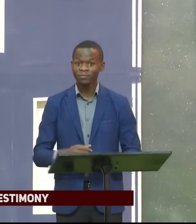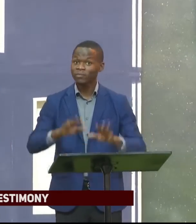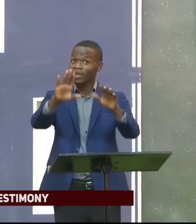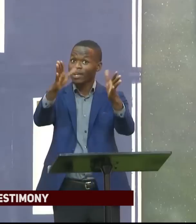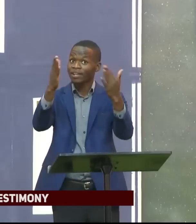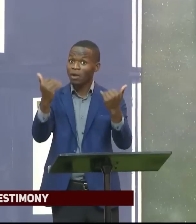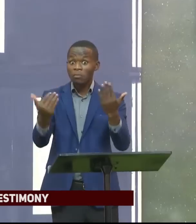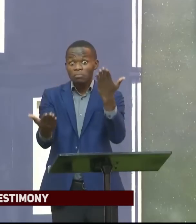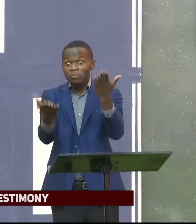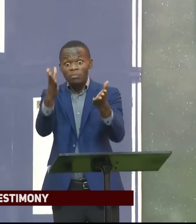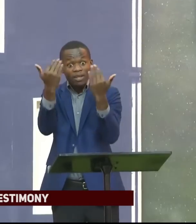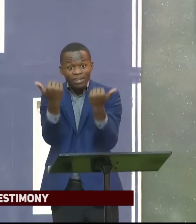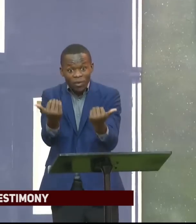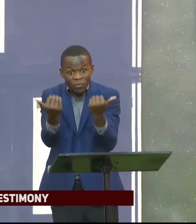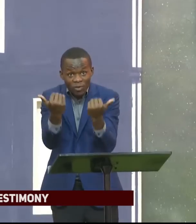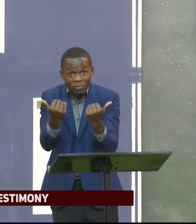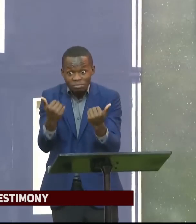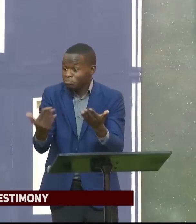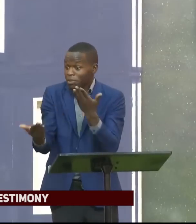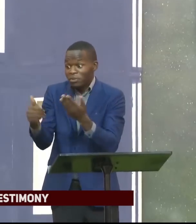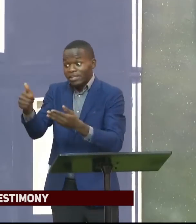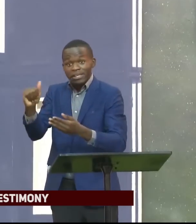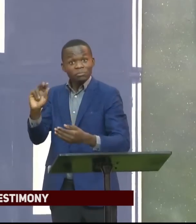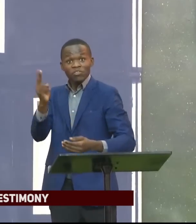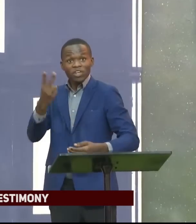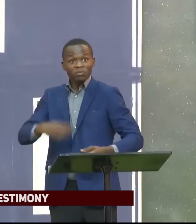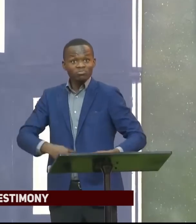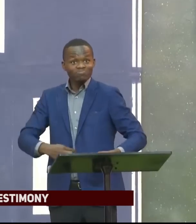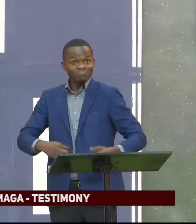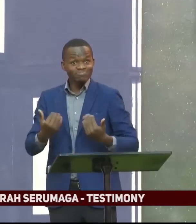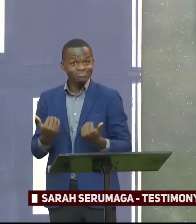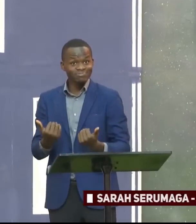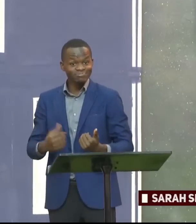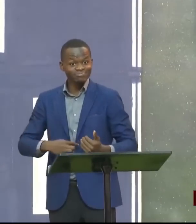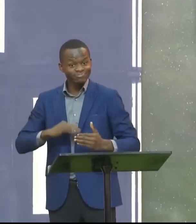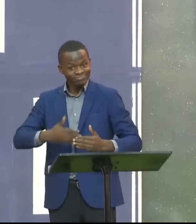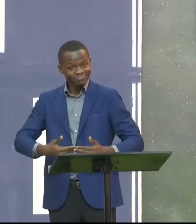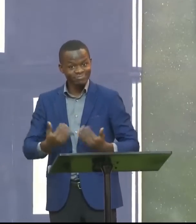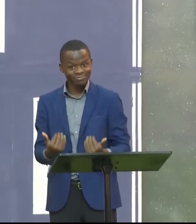Kugambe nyinza okuba wenjogerera nga ndi lubuto olulala.